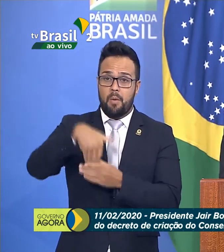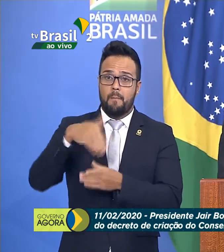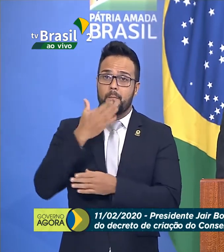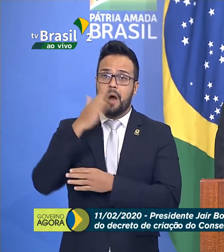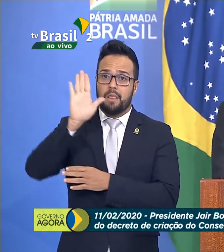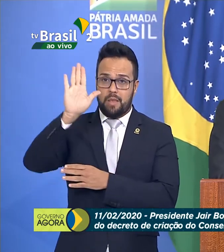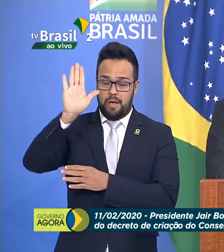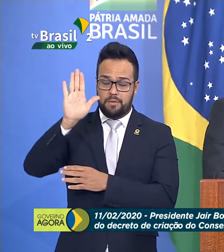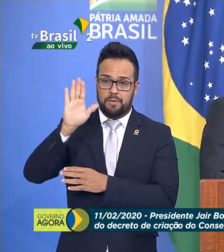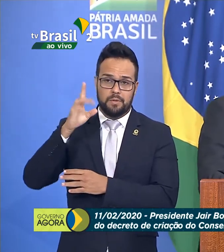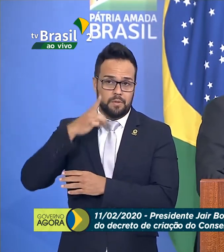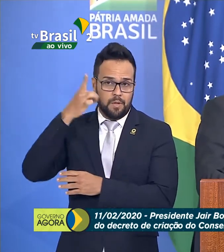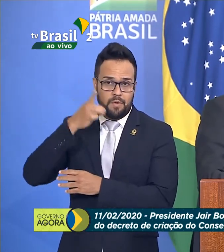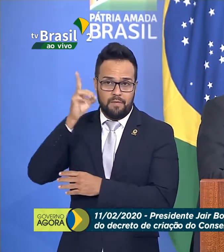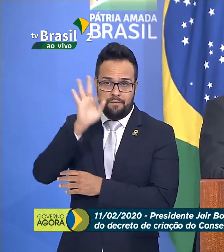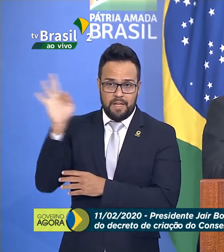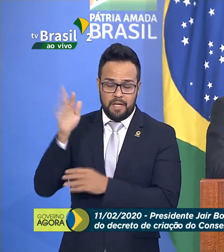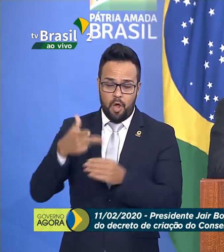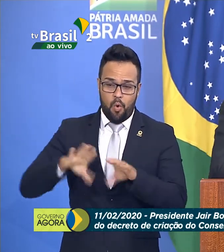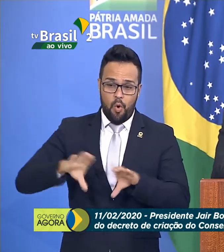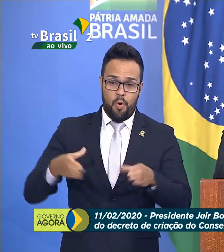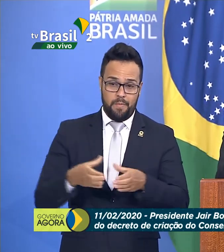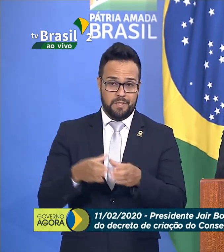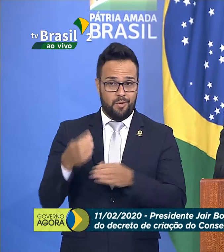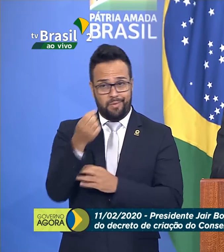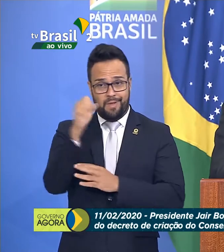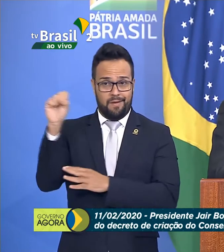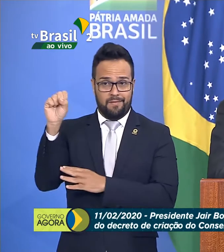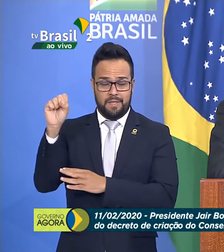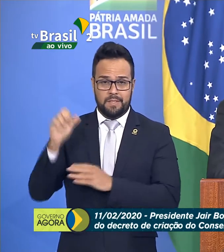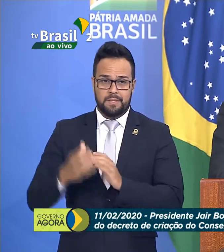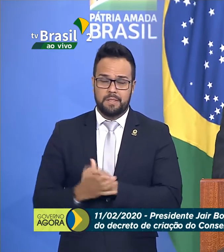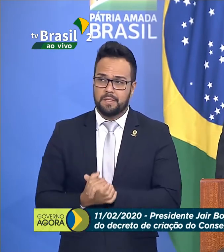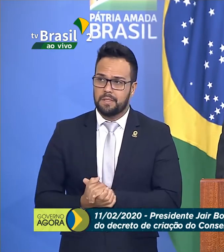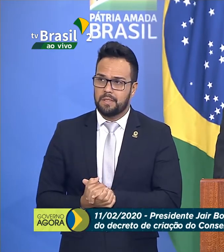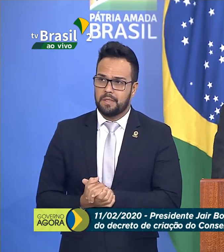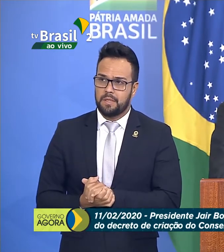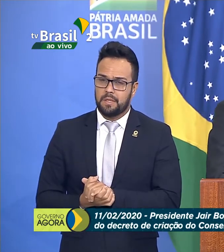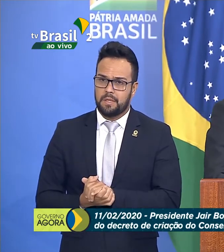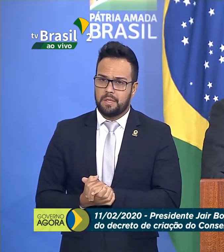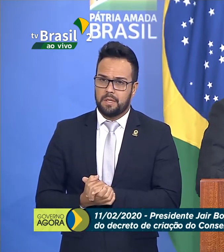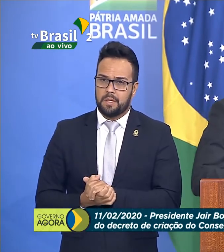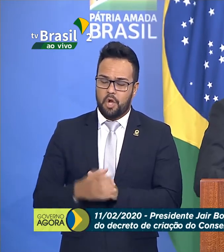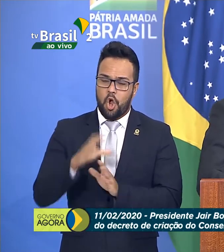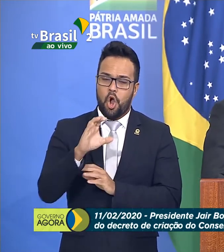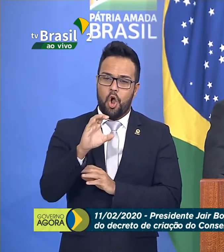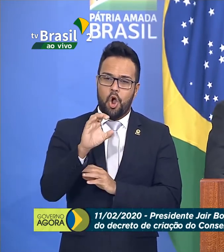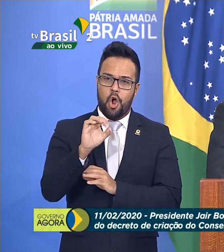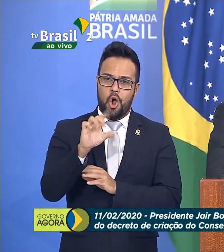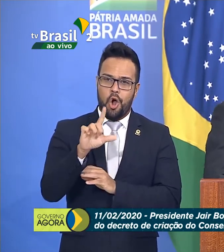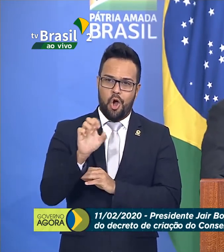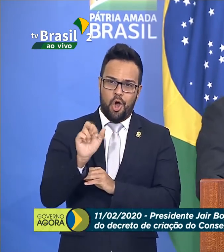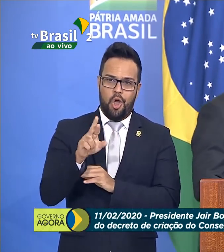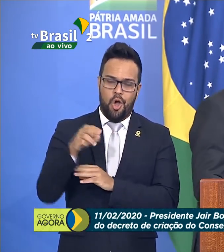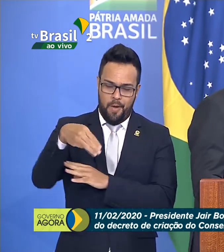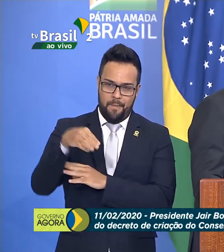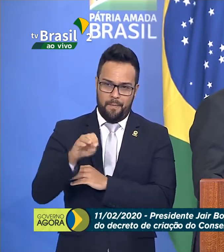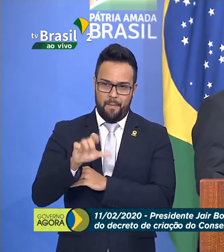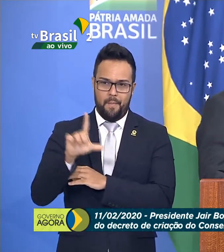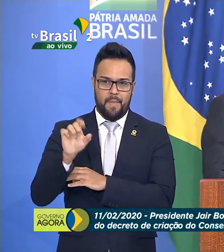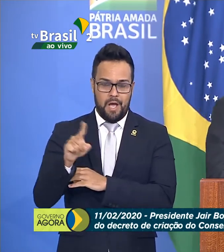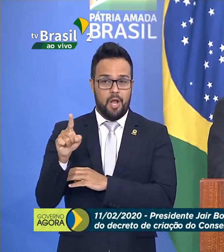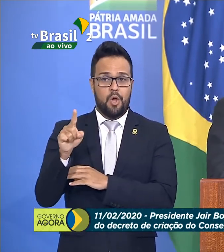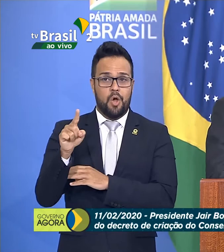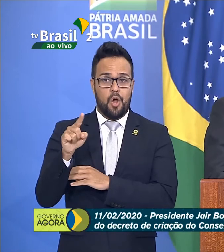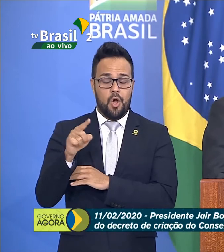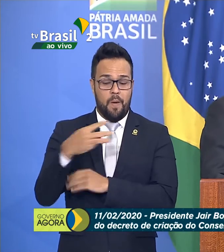federal, e na comissão de defesa naquele momento. O senhor Collor de Mello determinou ao senhor ministro da